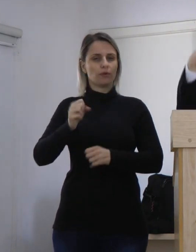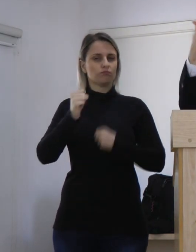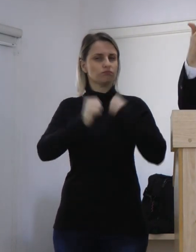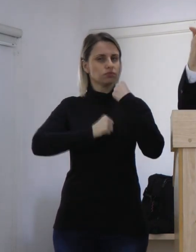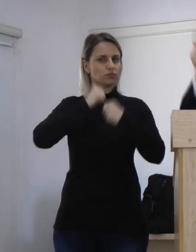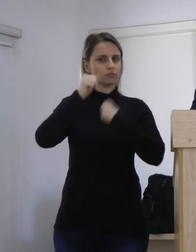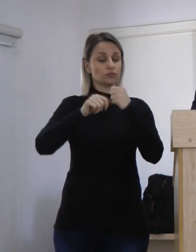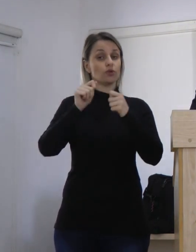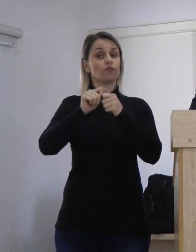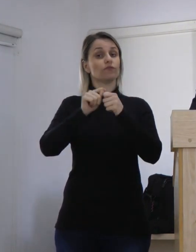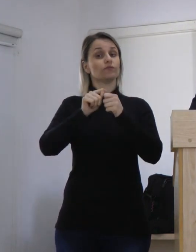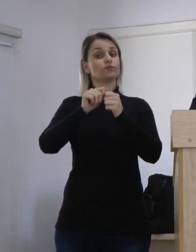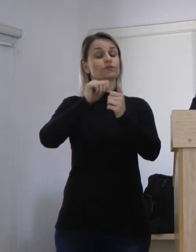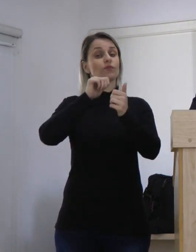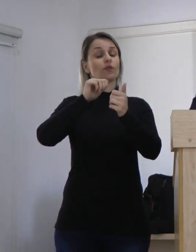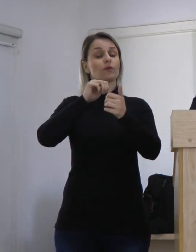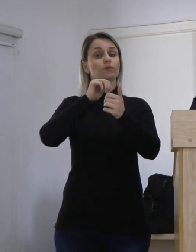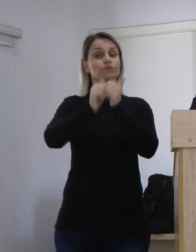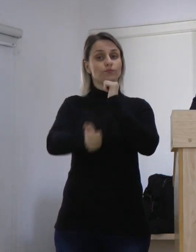jogava futebol,